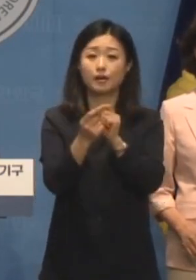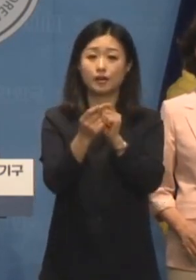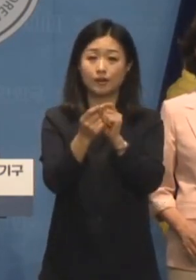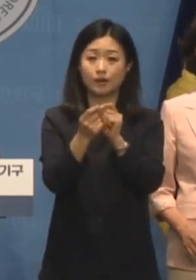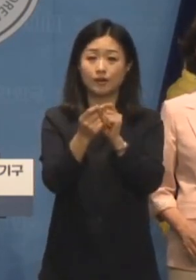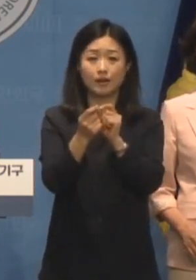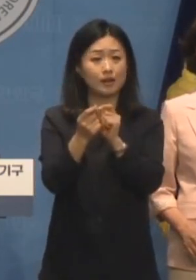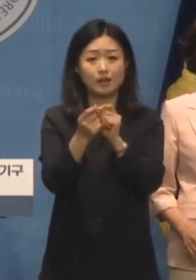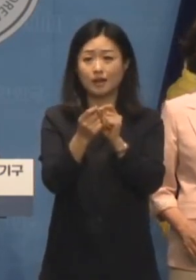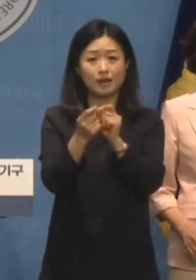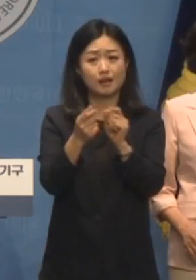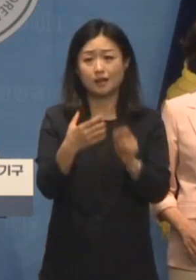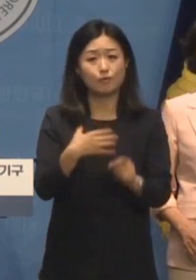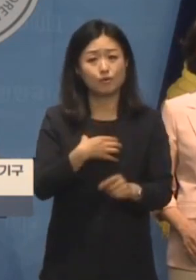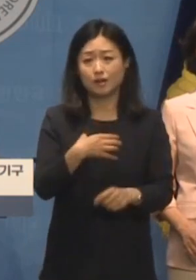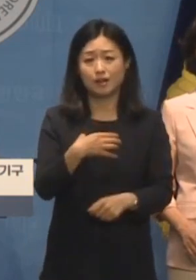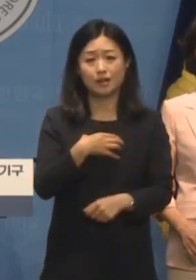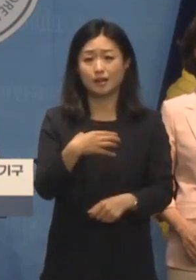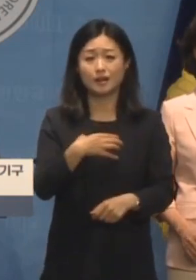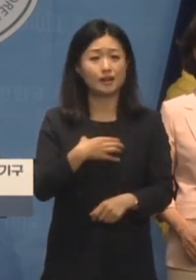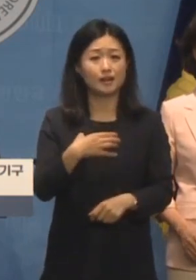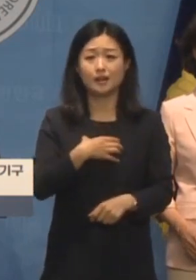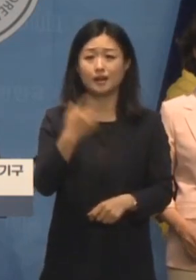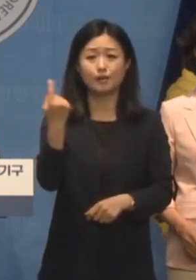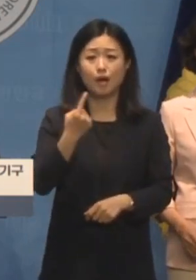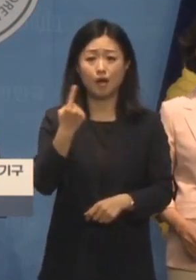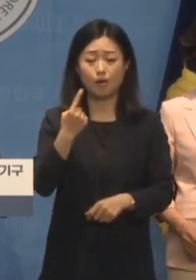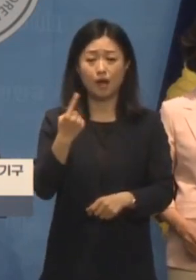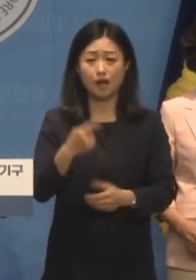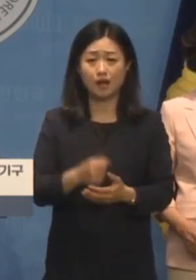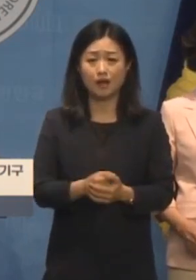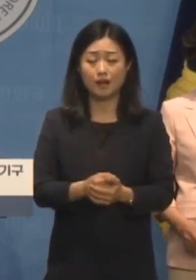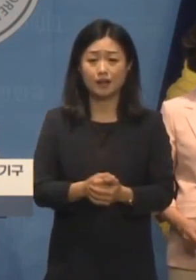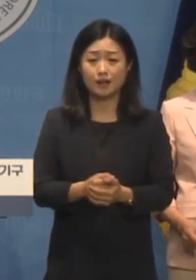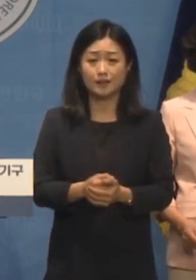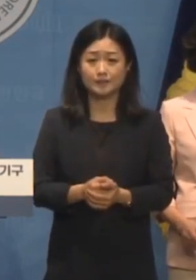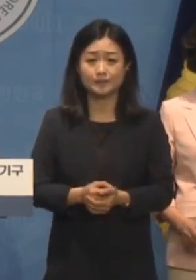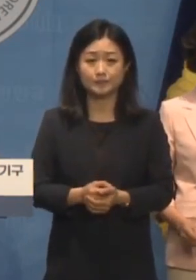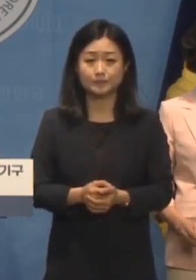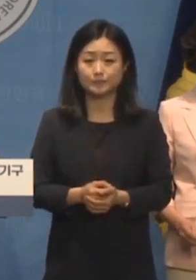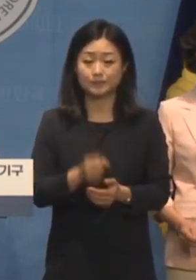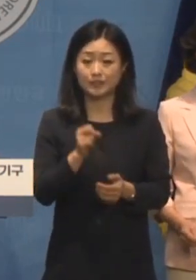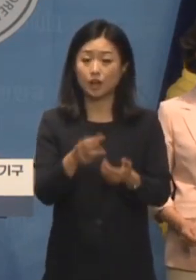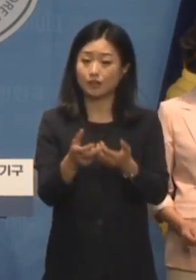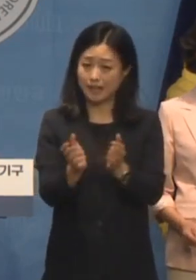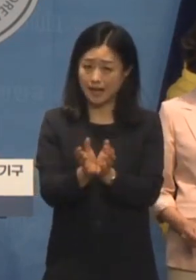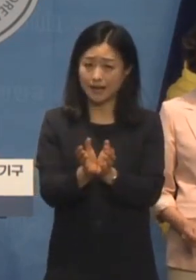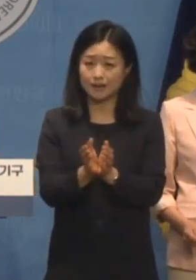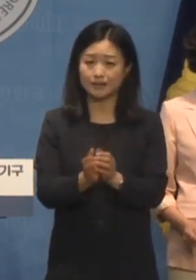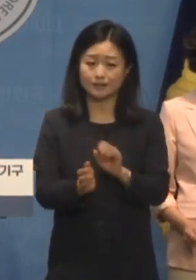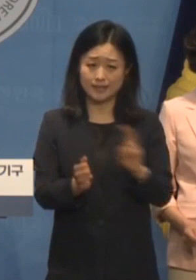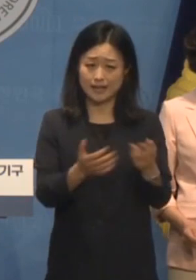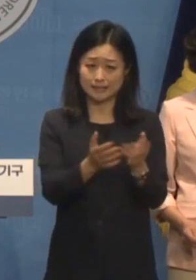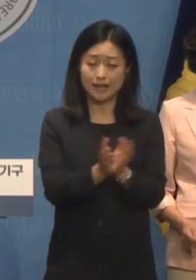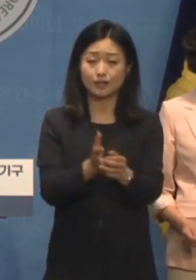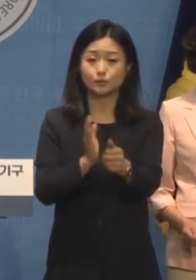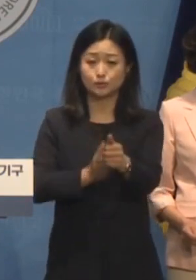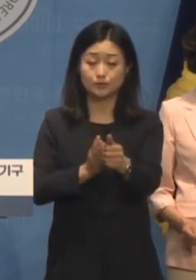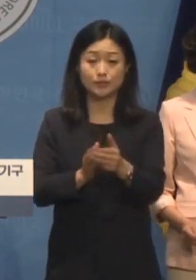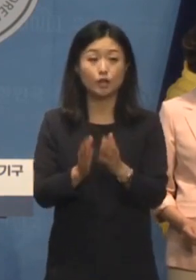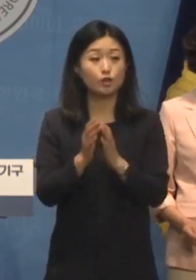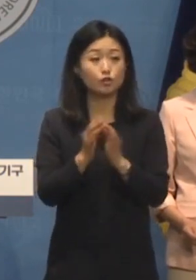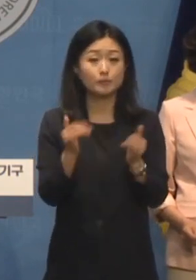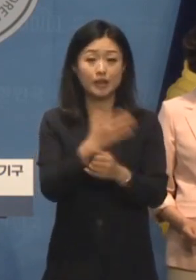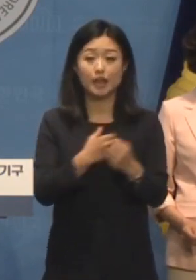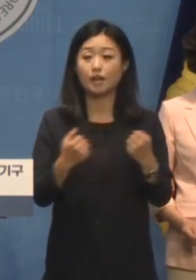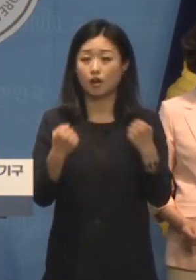폭탄이 터질 시간이 얼마 남치 않았습니다 여당을 비롯한 모든 정당의 수합니다 국민의